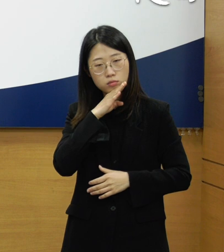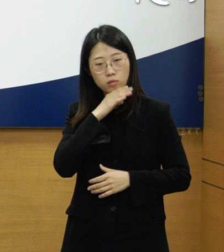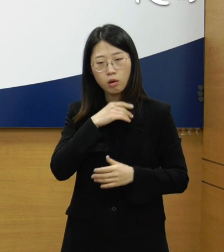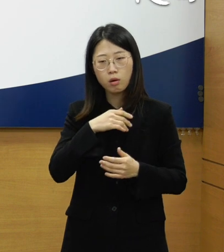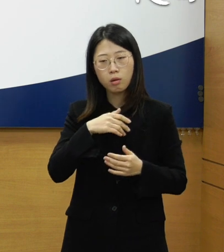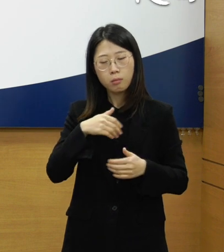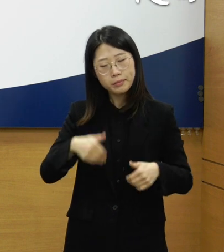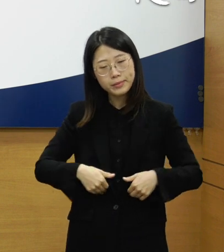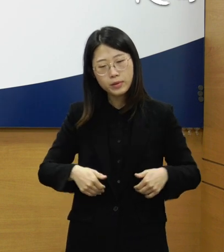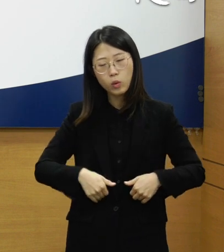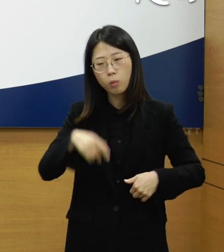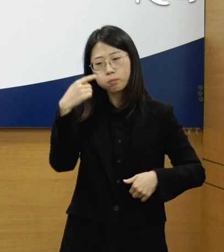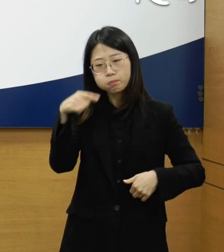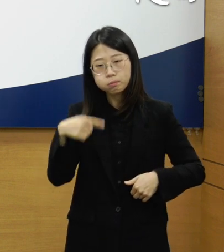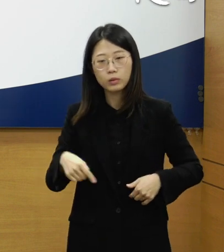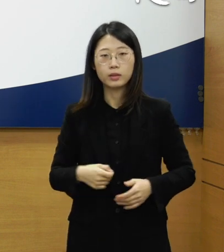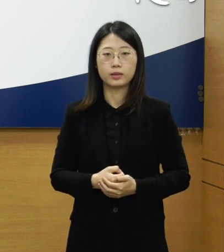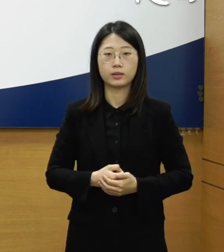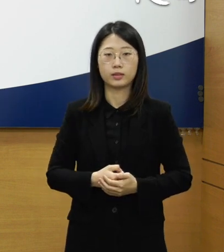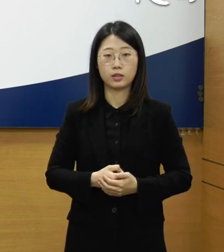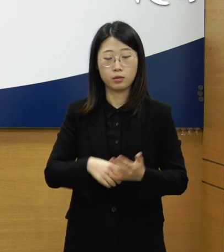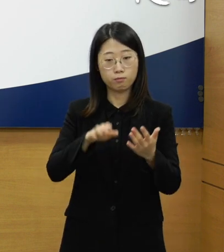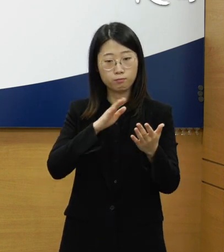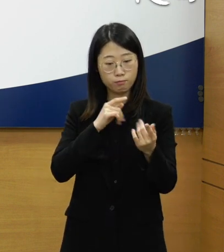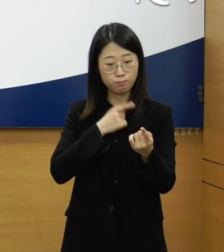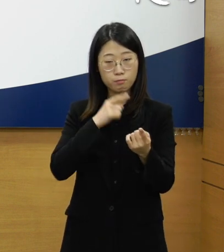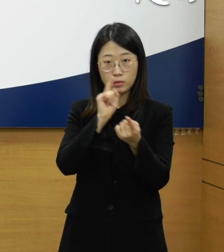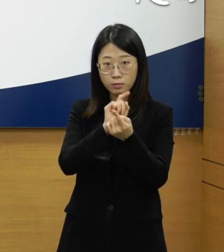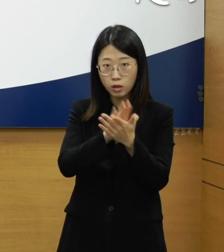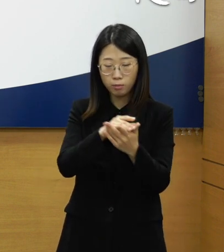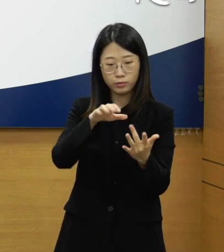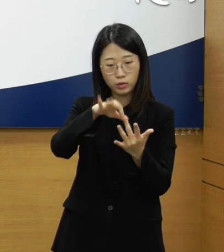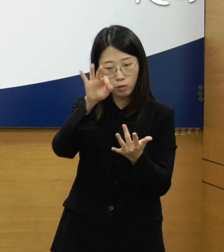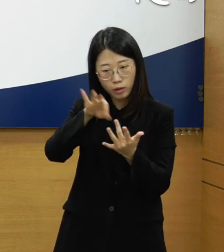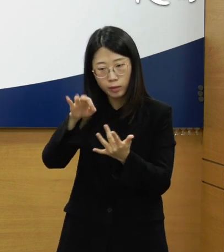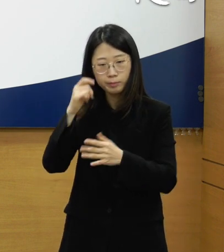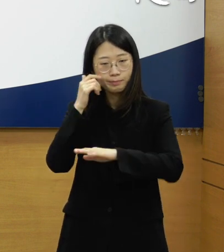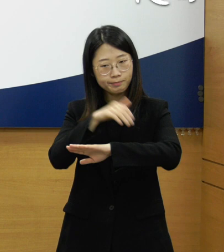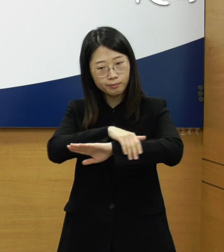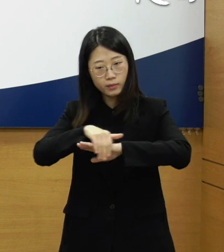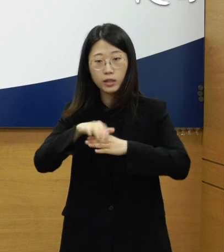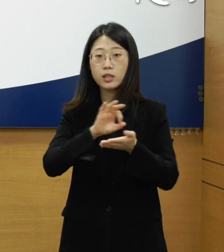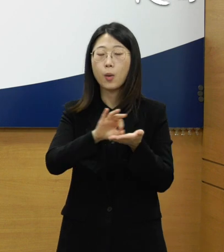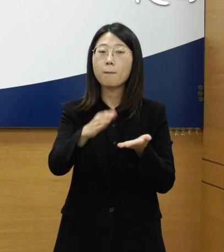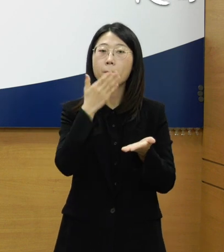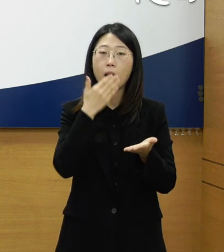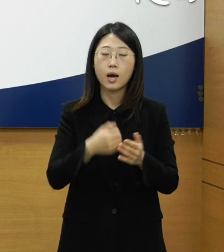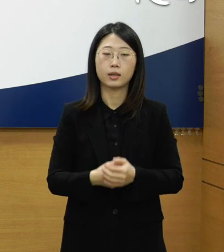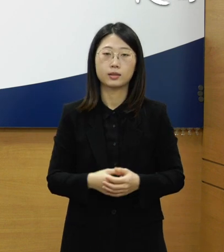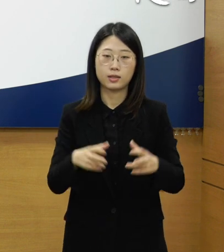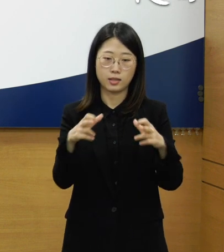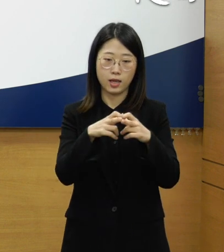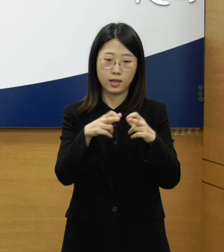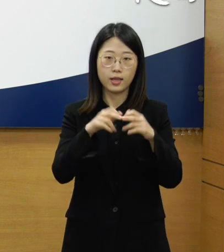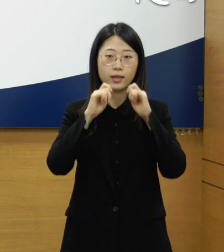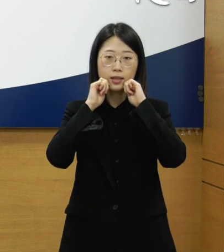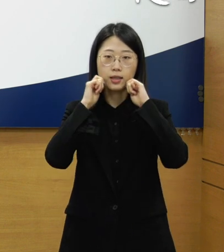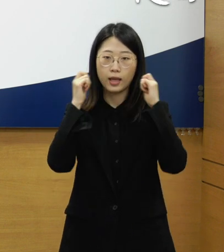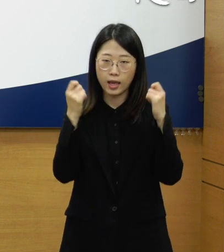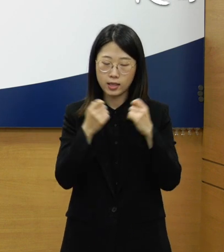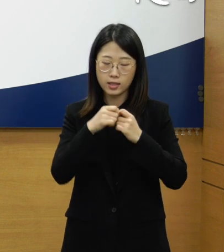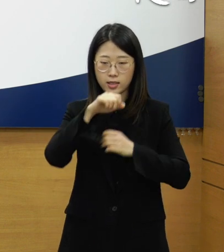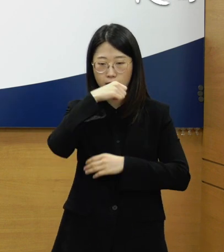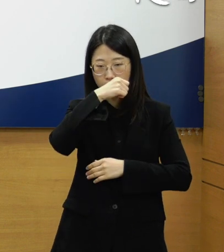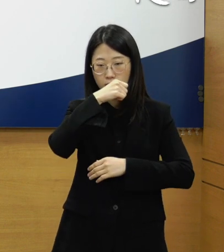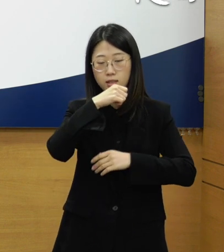필요한 서비스를 직접 선택하고 계획 사용할 수 있는 장애인 개인 예산 제도